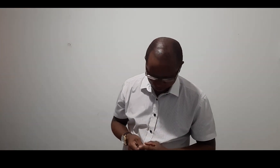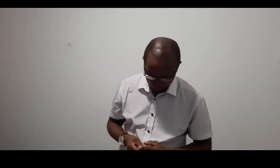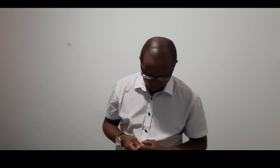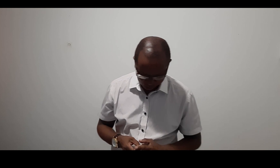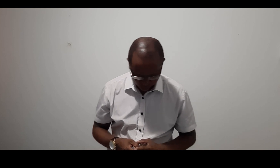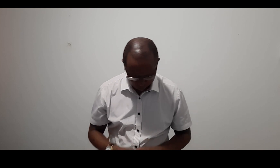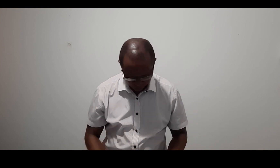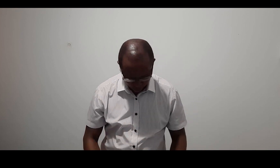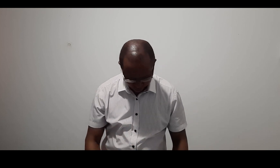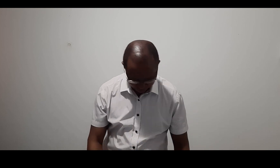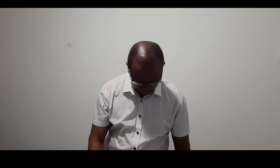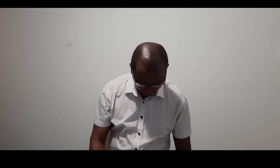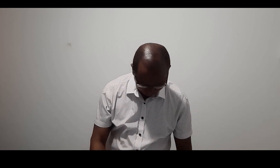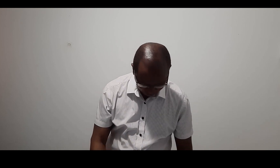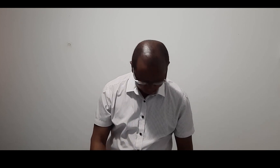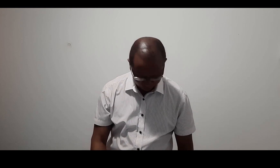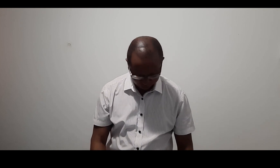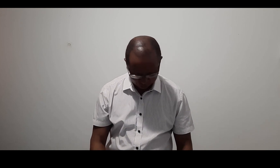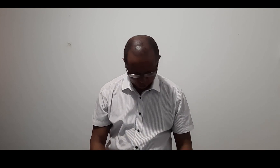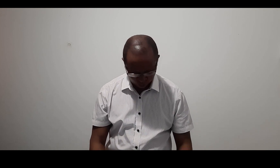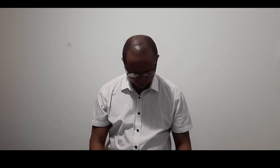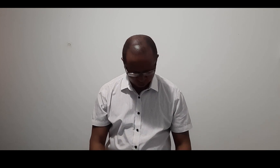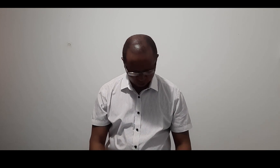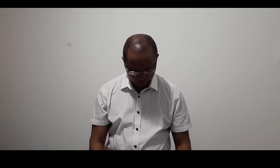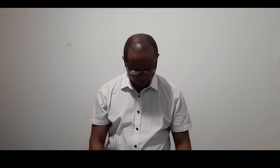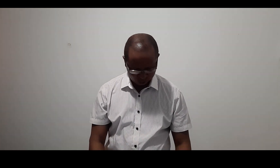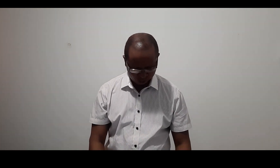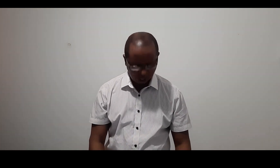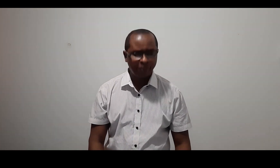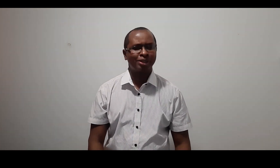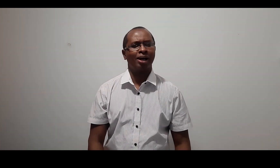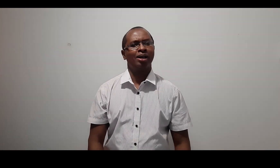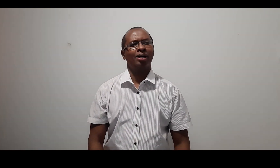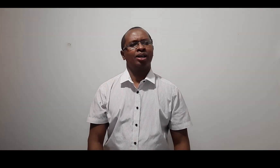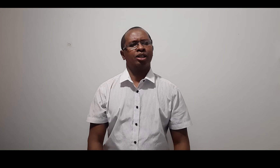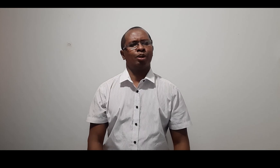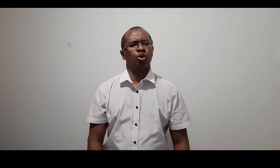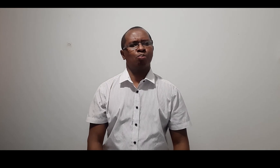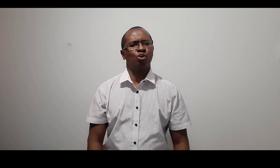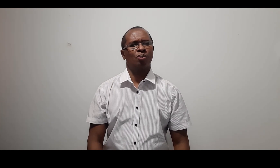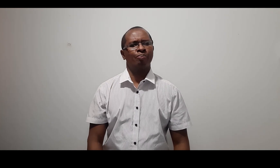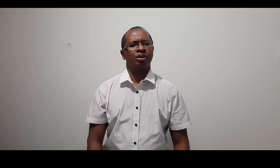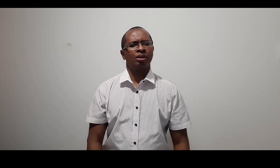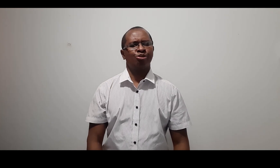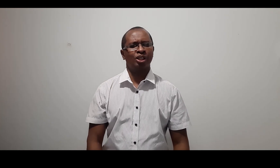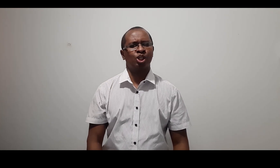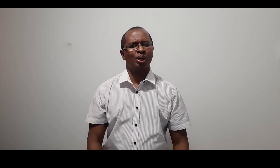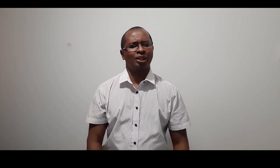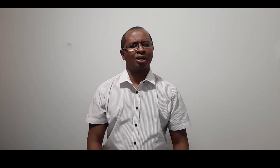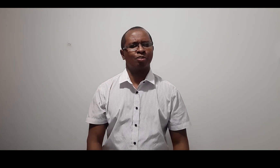hoy jesosy matio toko fahadimy ny andininy fahavalo sambatra ny matio ampo fa izy mahita